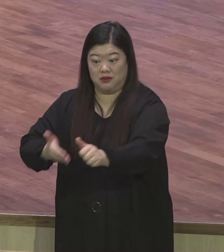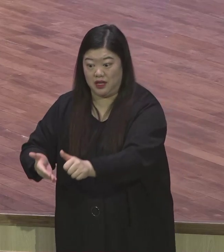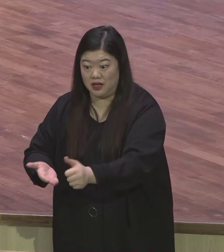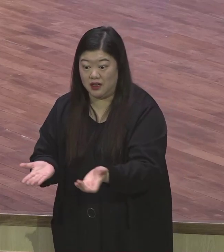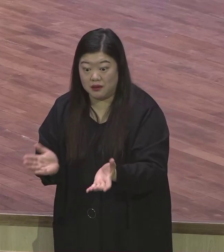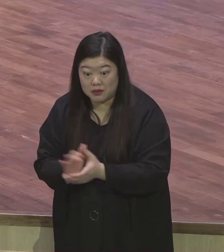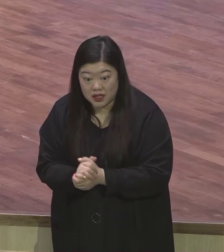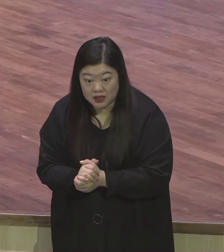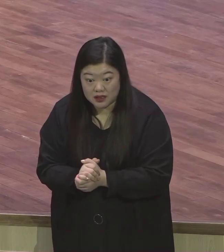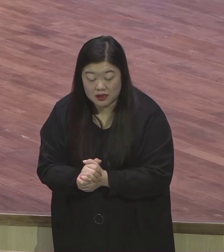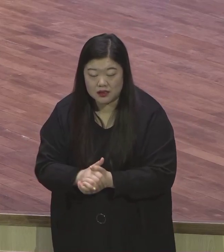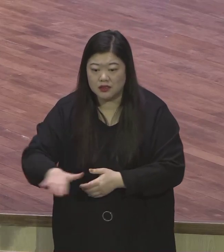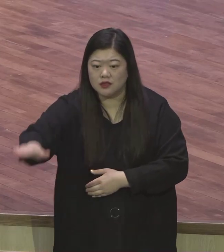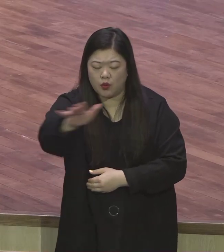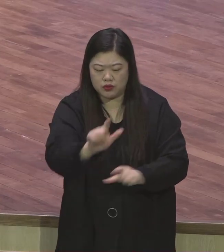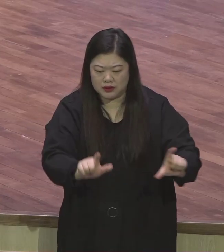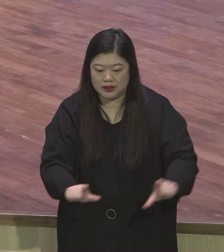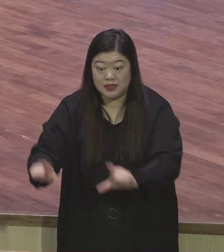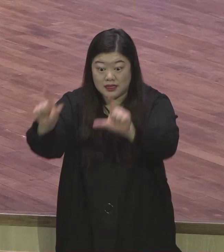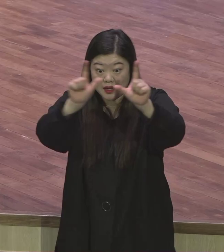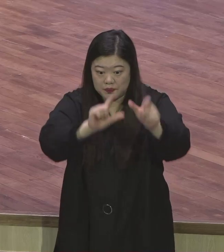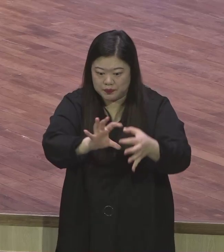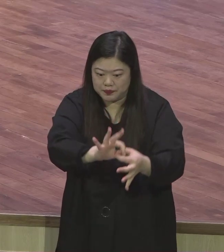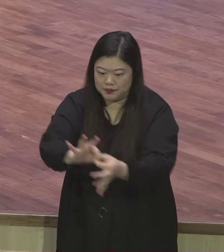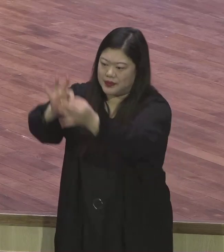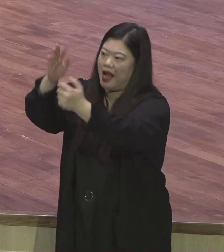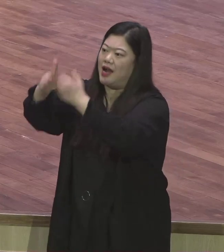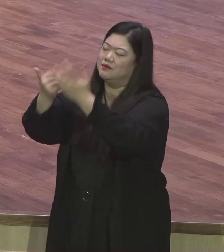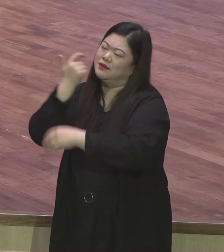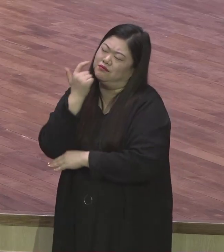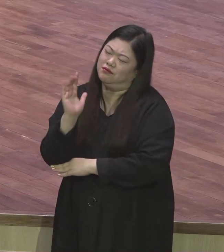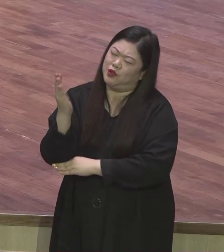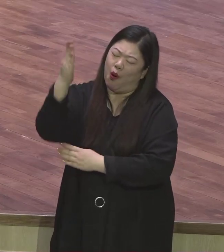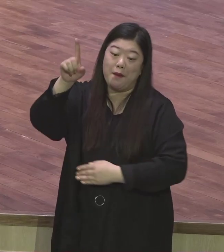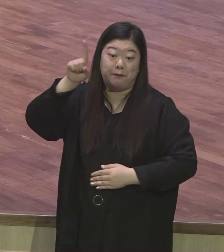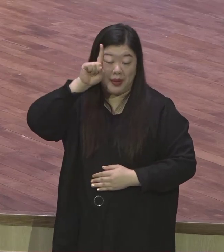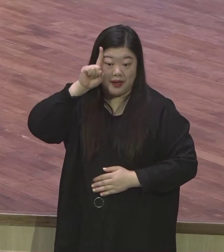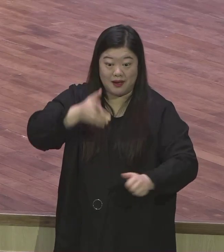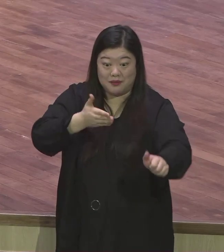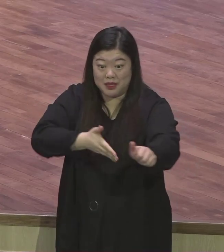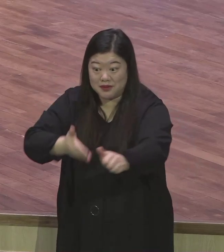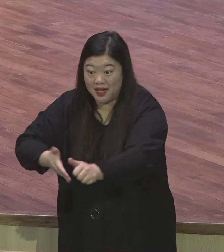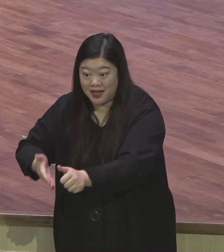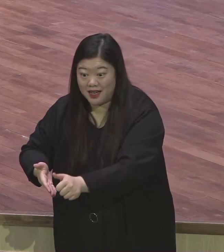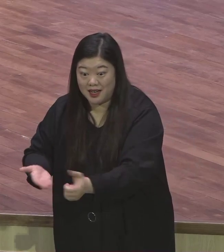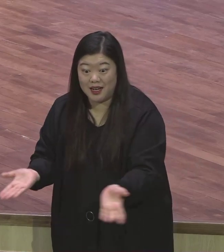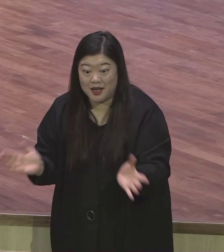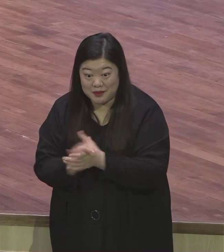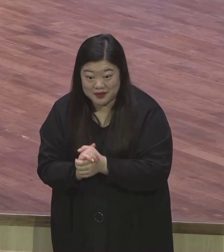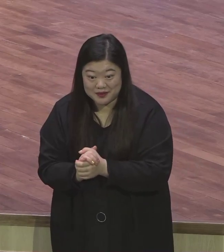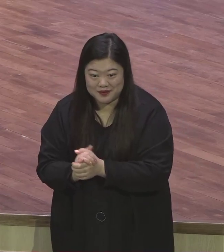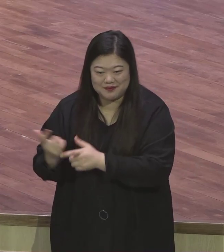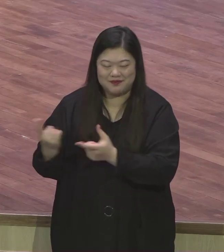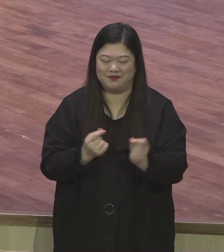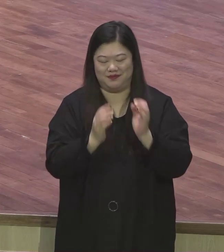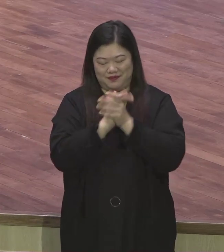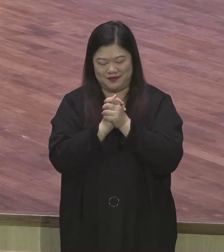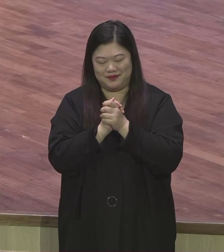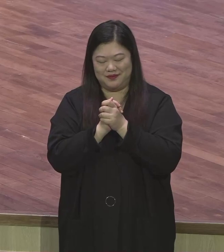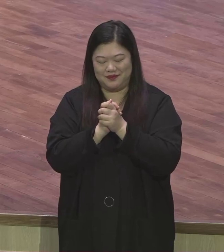오직 하나님께 영광 돌리는 여러분의 삶이 되기를 주의 이름으로 축원드립니다. 기도하겠습니다.